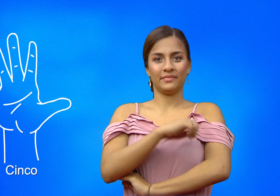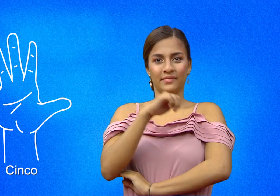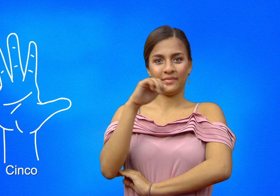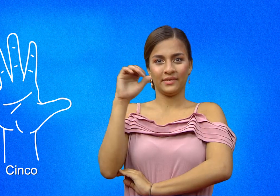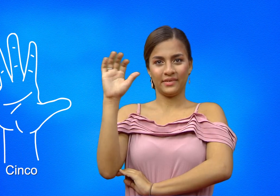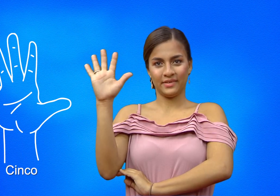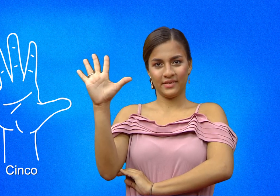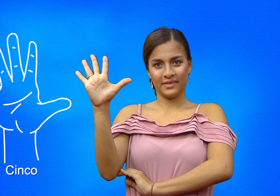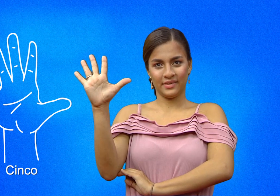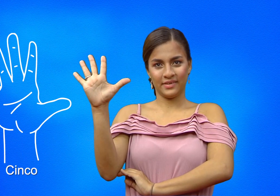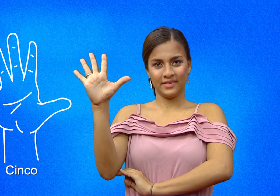5